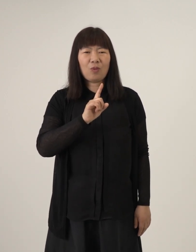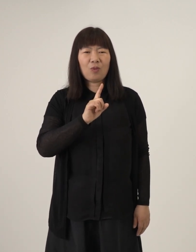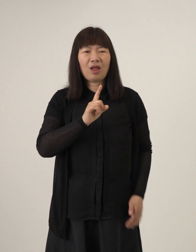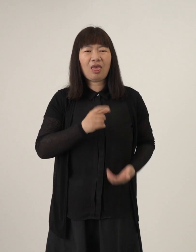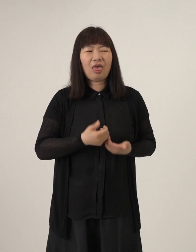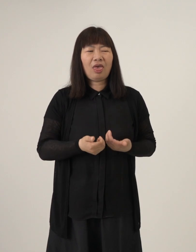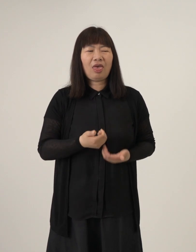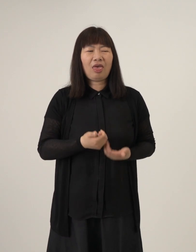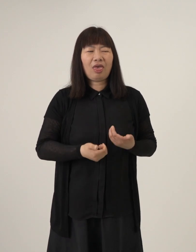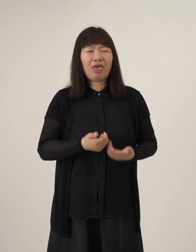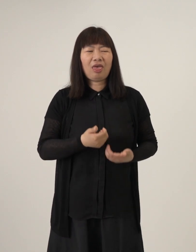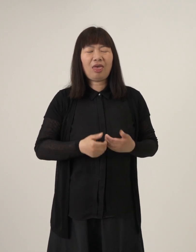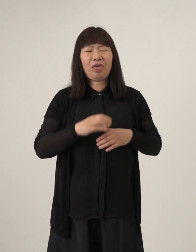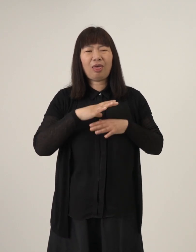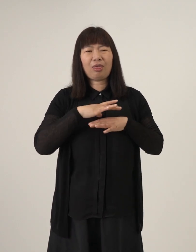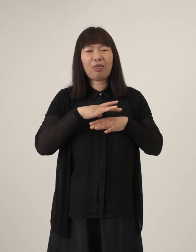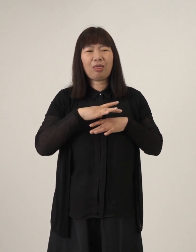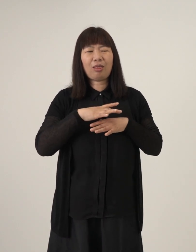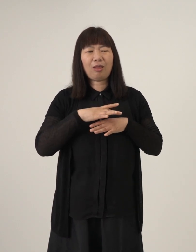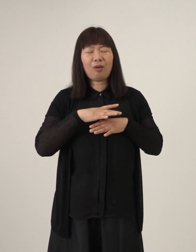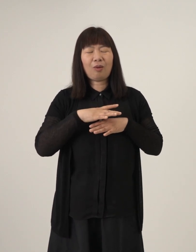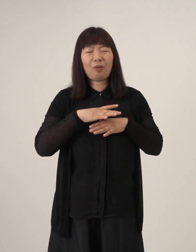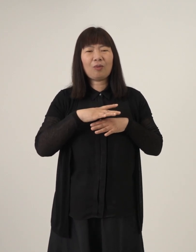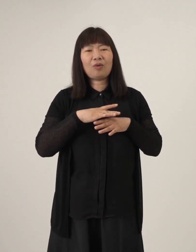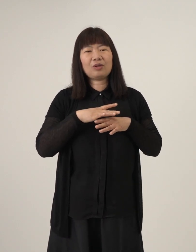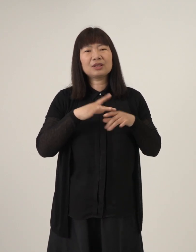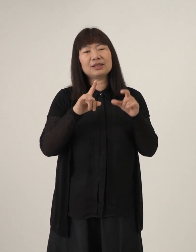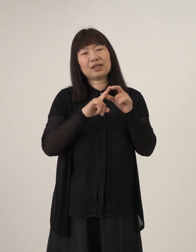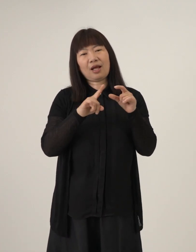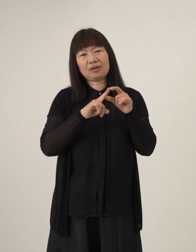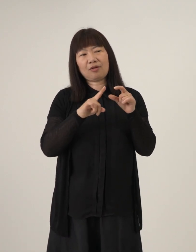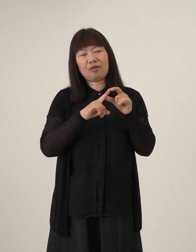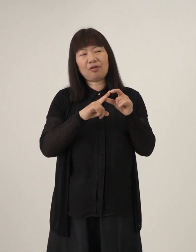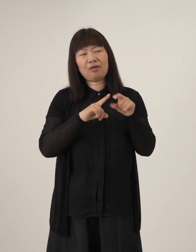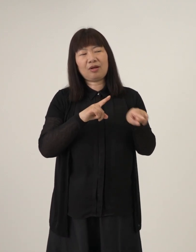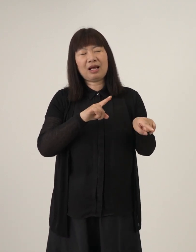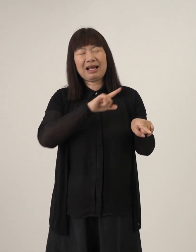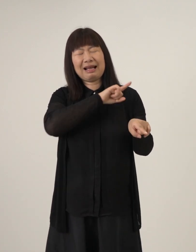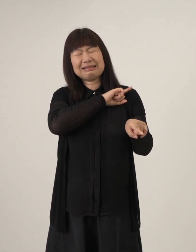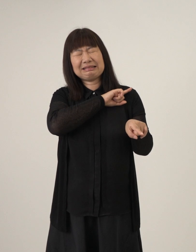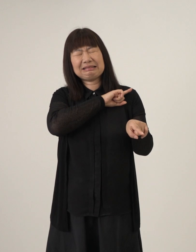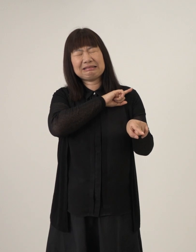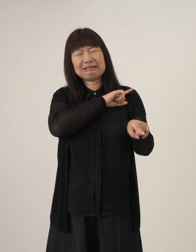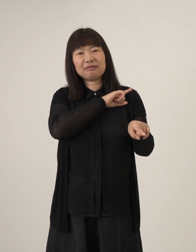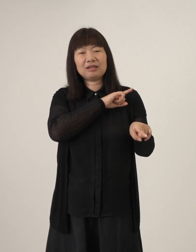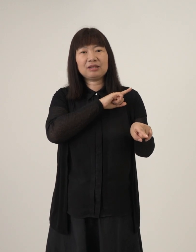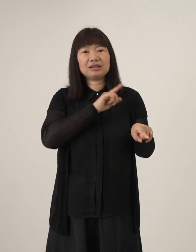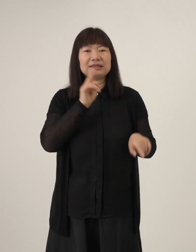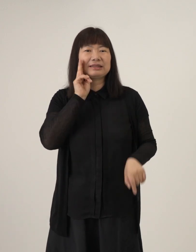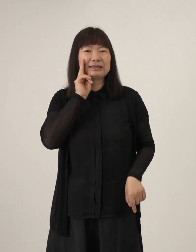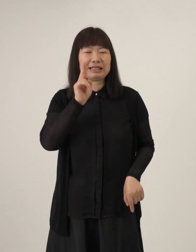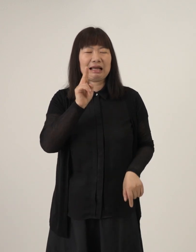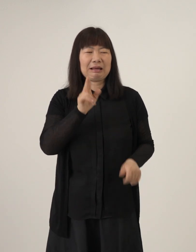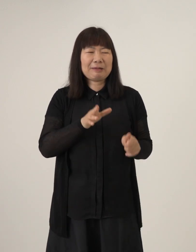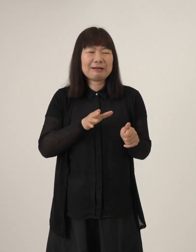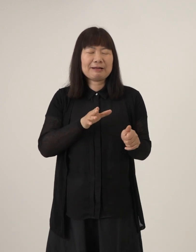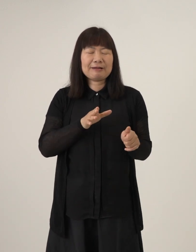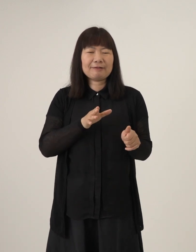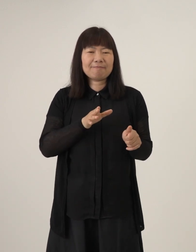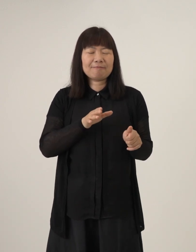분출시키기에도 두렵고 불길한 그런 표현이었어요. 가장 잔인하고